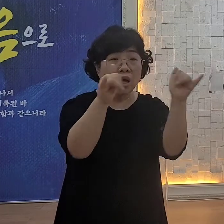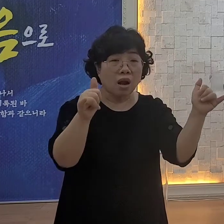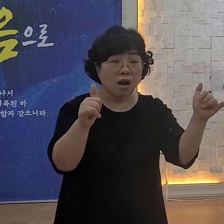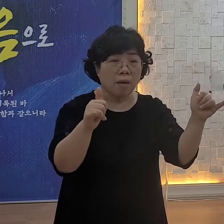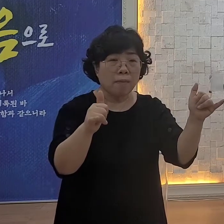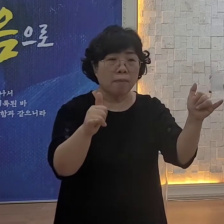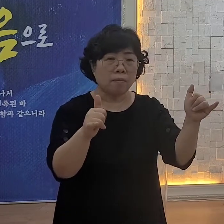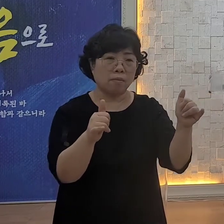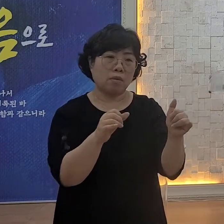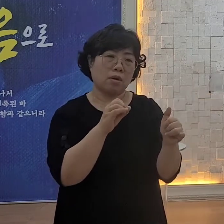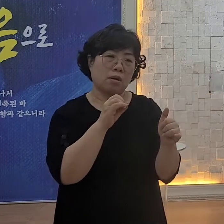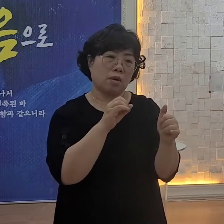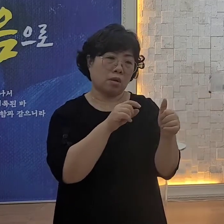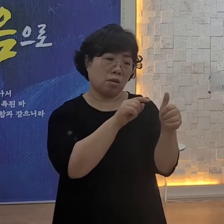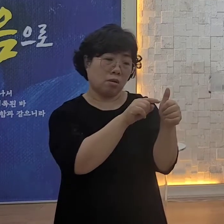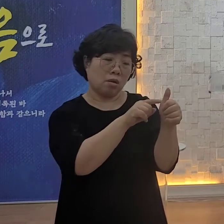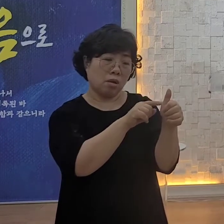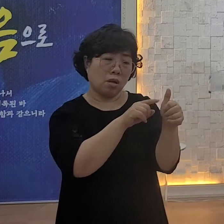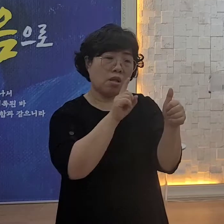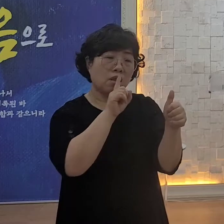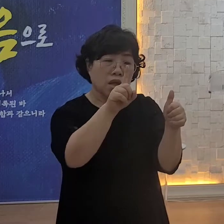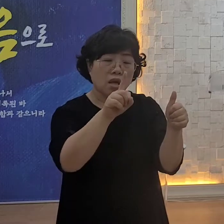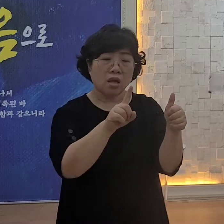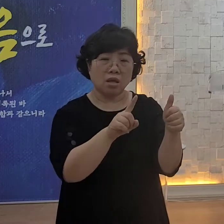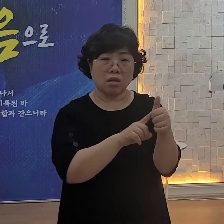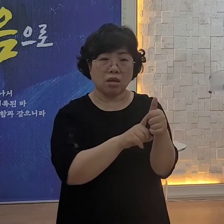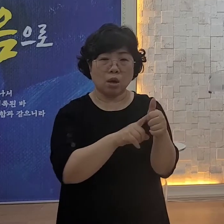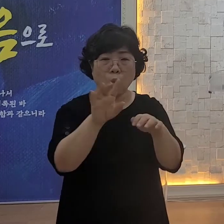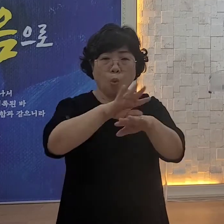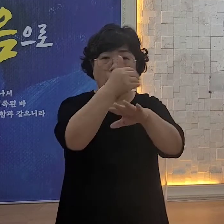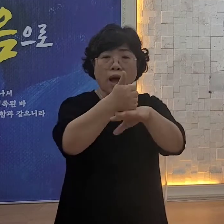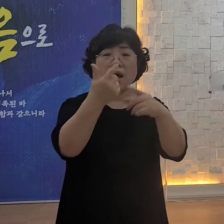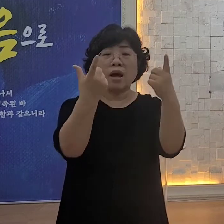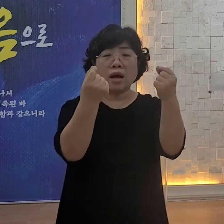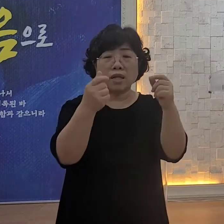말합니까? 왕 같은 제사장이라고.